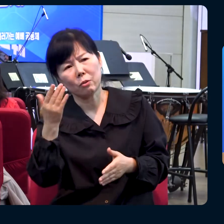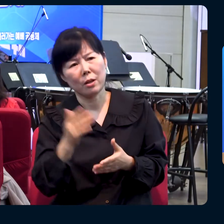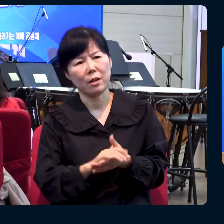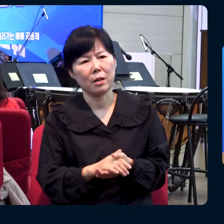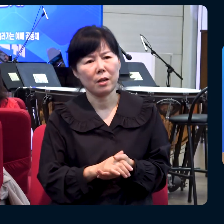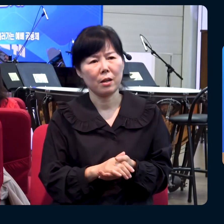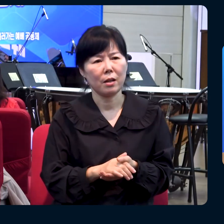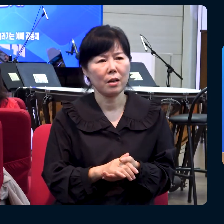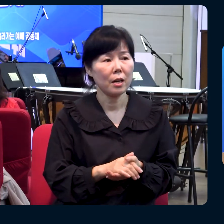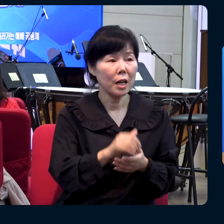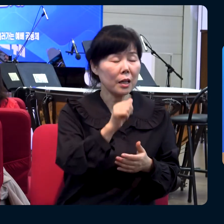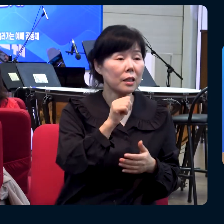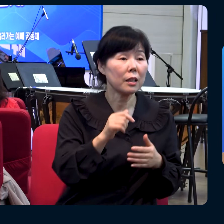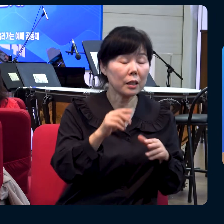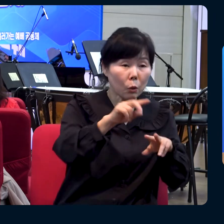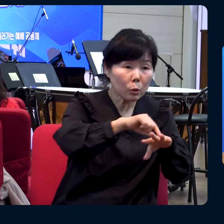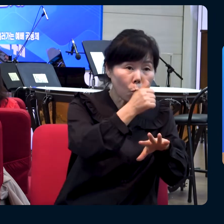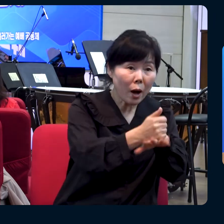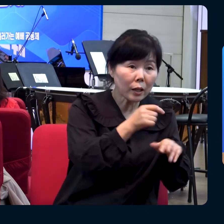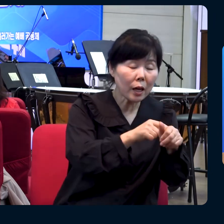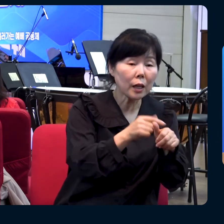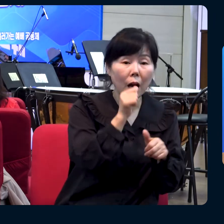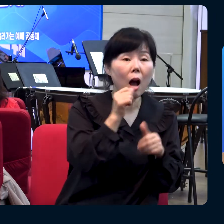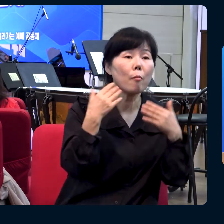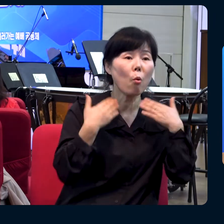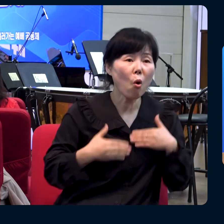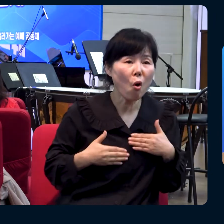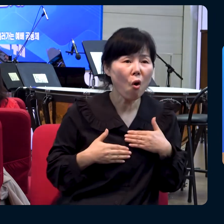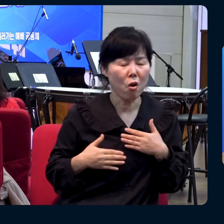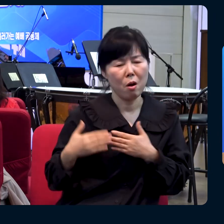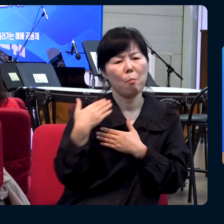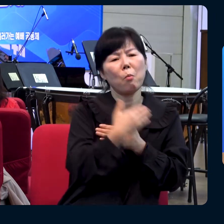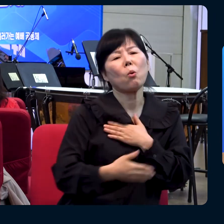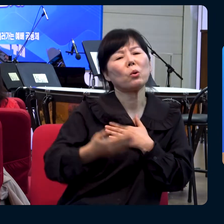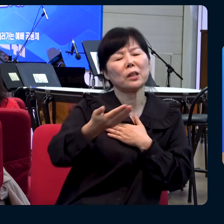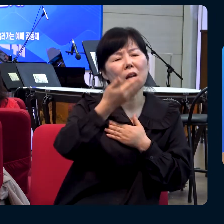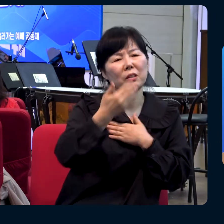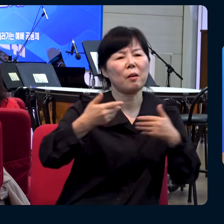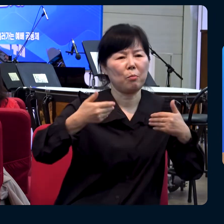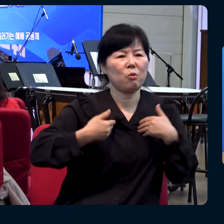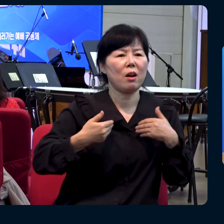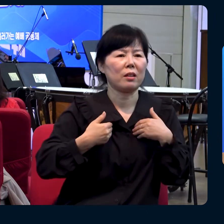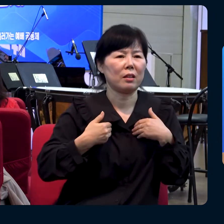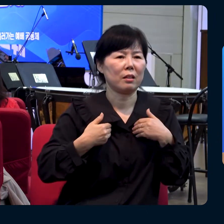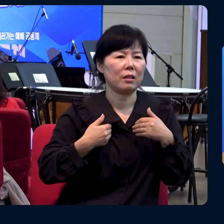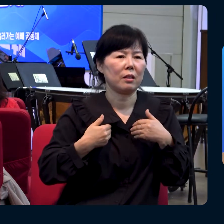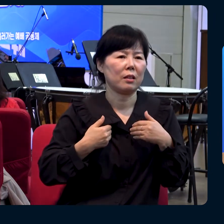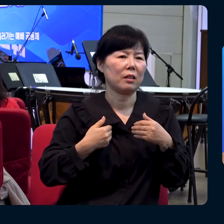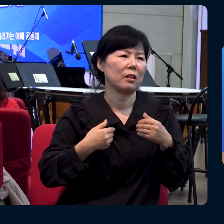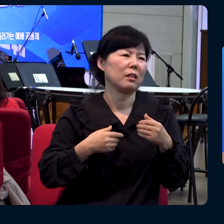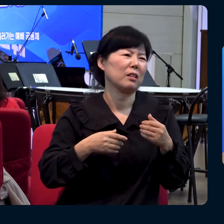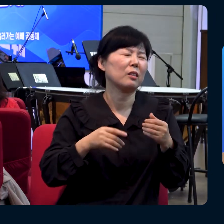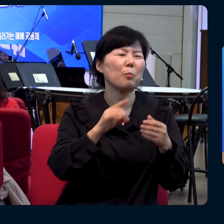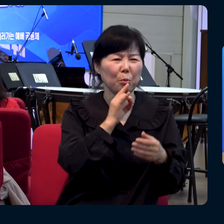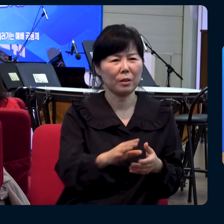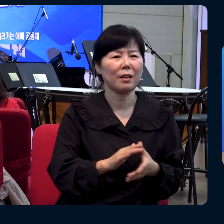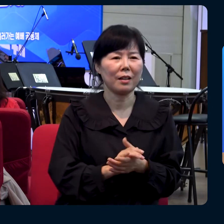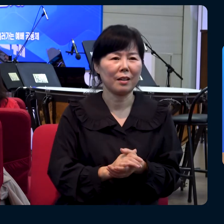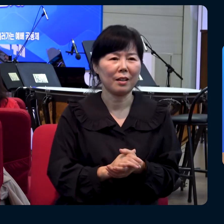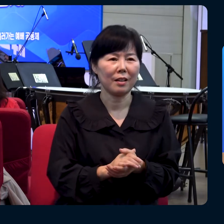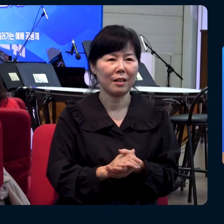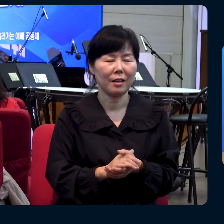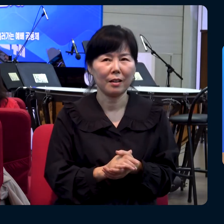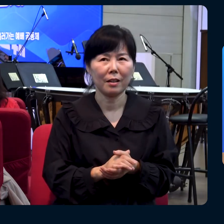사울의 갑옷은 육의 갑옷을 상징합니다. 그런데 또 하나의 갑옷이 에베소 6장에 영의 갑옷이 있습니다.